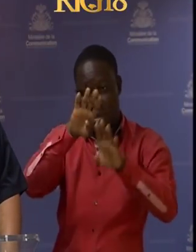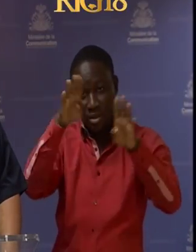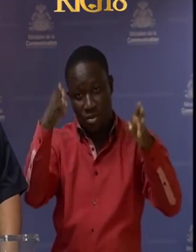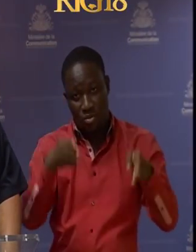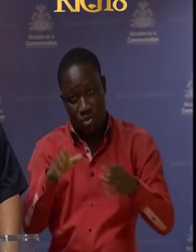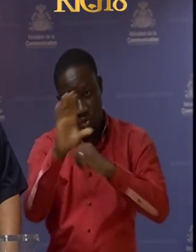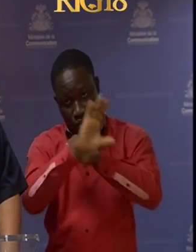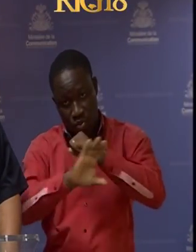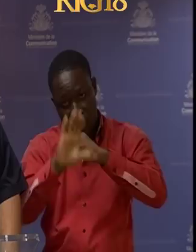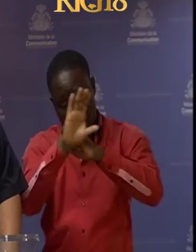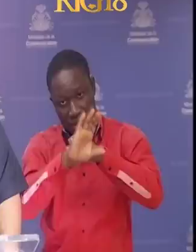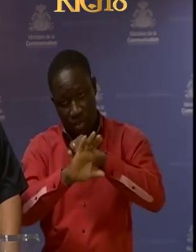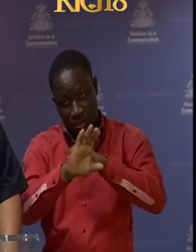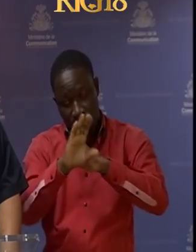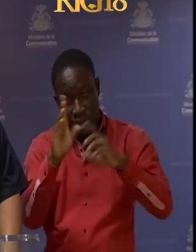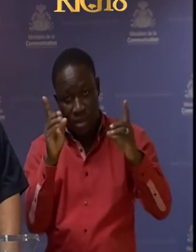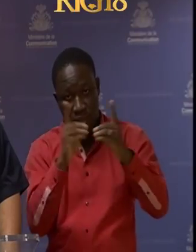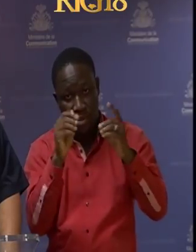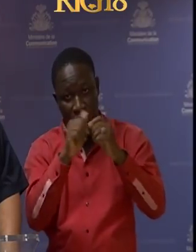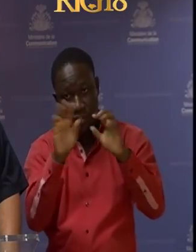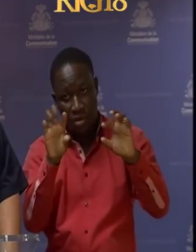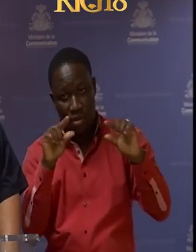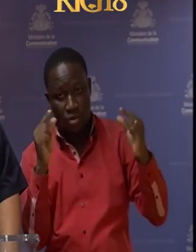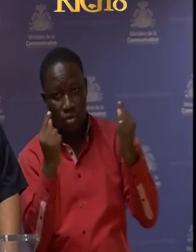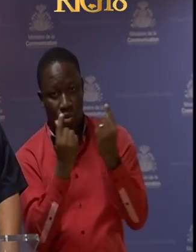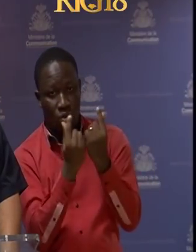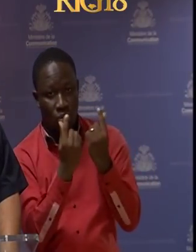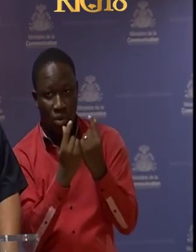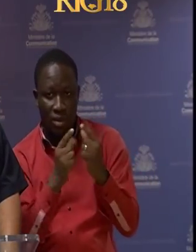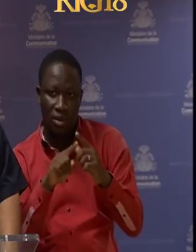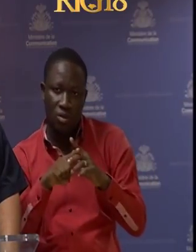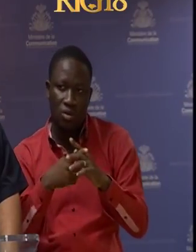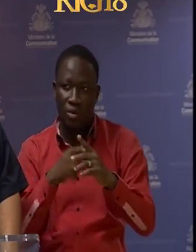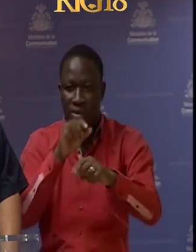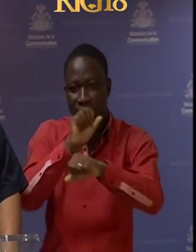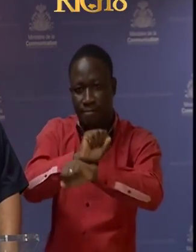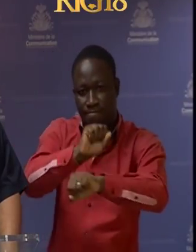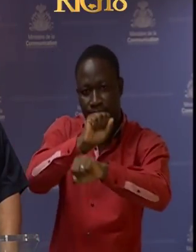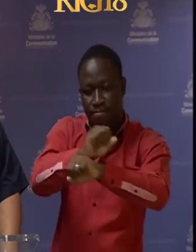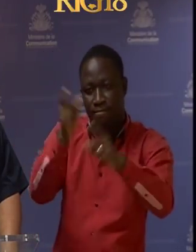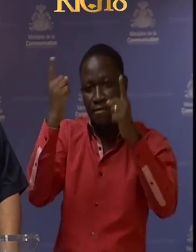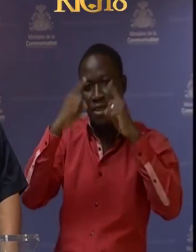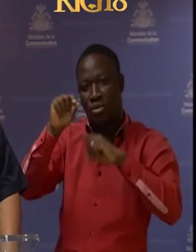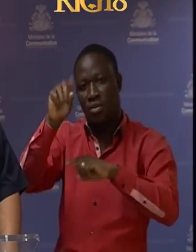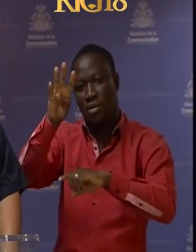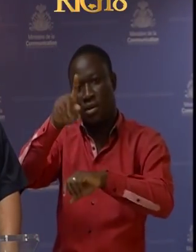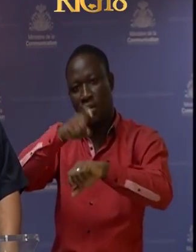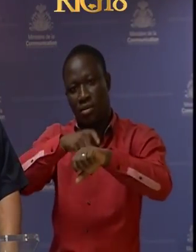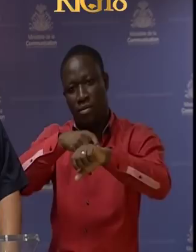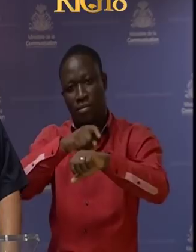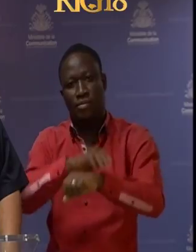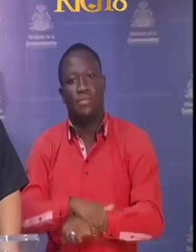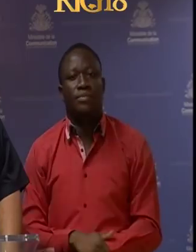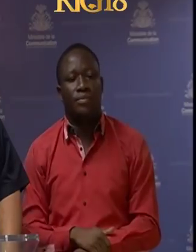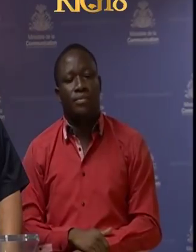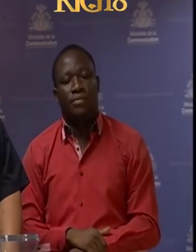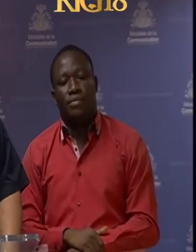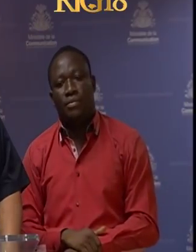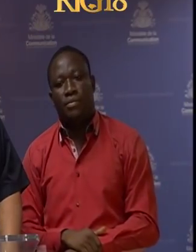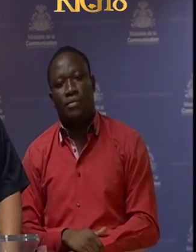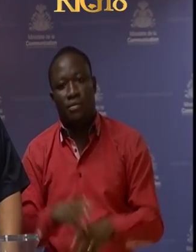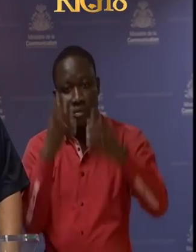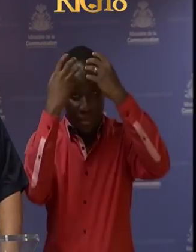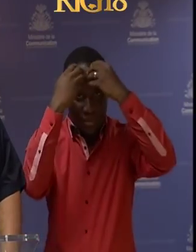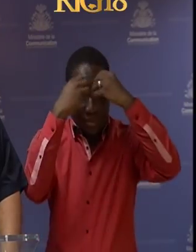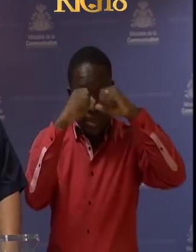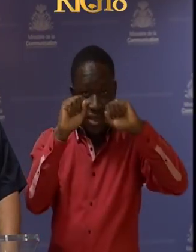civile, là, côté nous, qui était venu avec l'équipe, là, qui était déjà mobilisé depuis plus de 24 heures, le